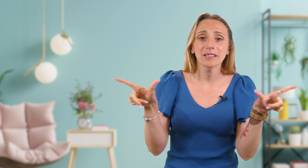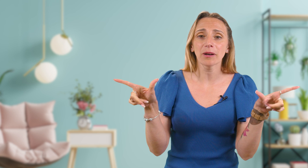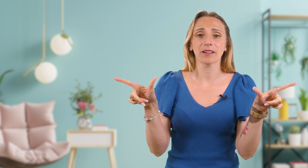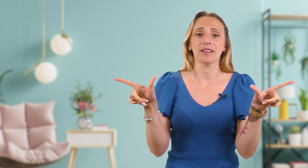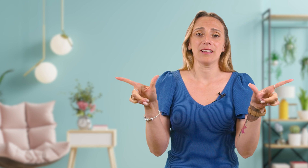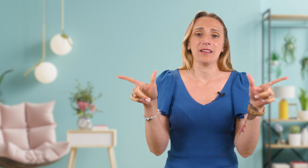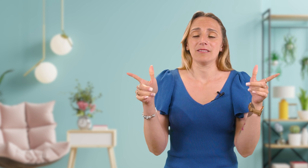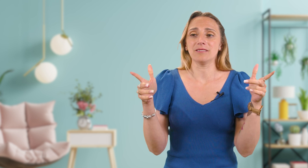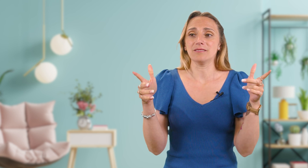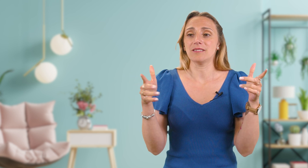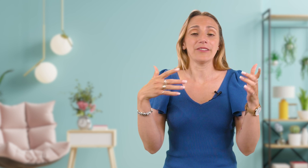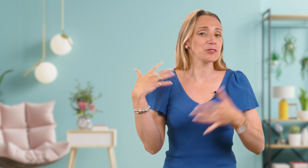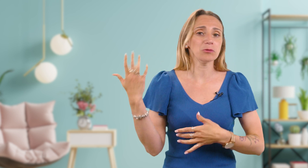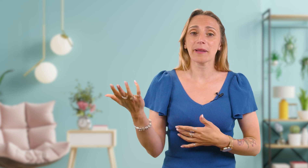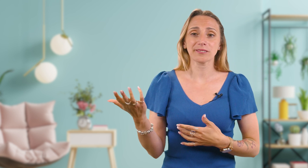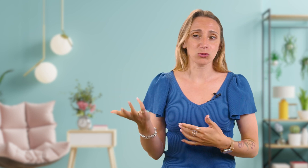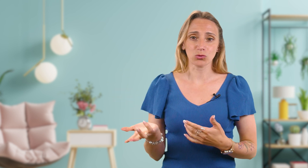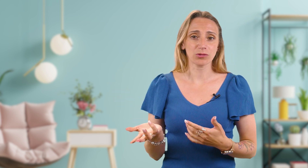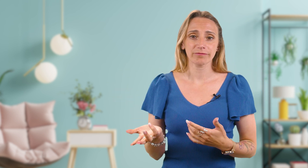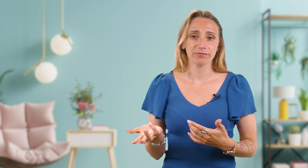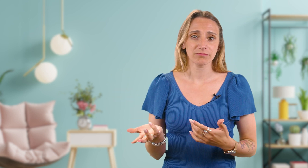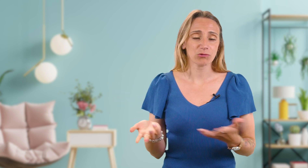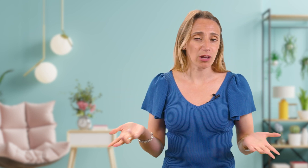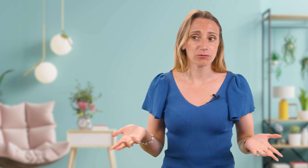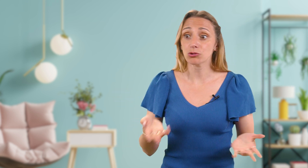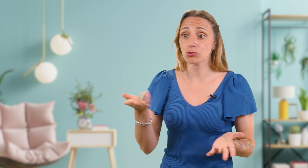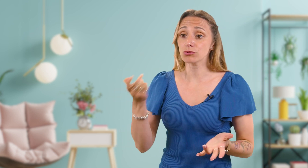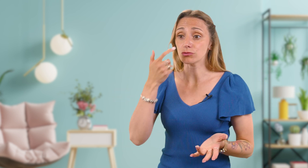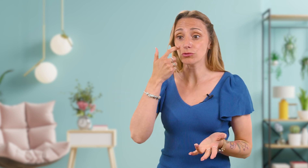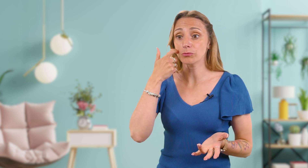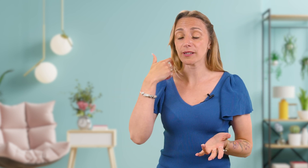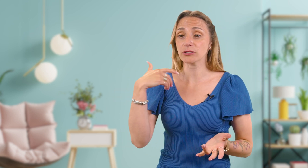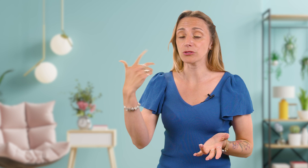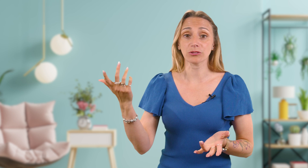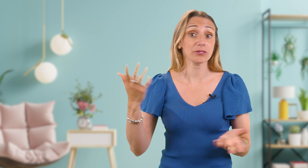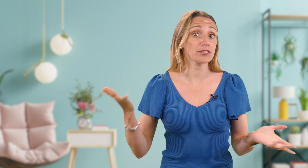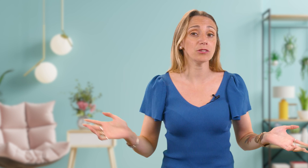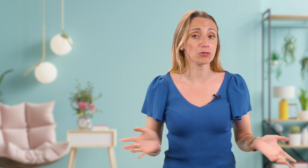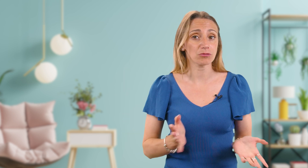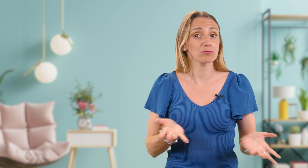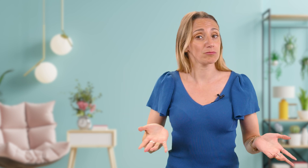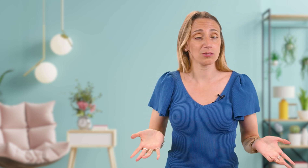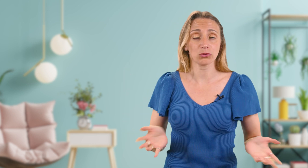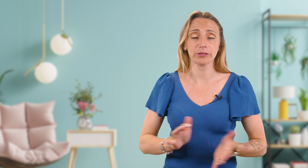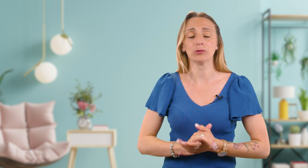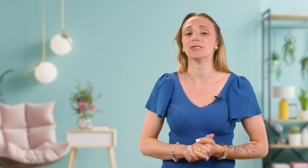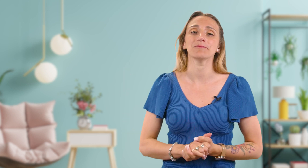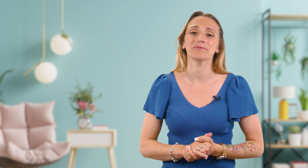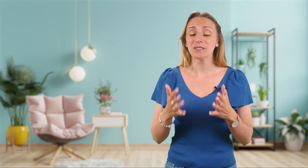libre, avec une personne sourde. Voilà, sourde ou une personne entendante signante. C'est possible aussi. Si vous